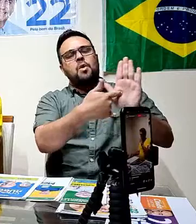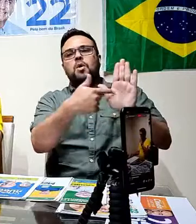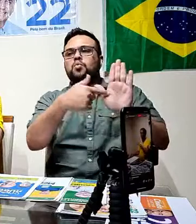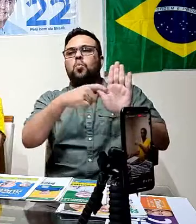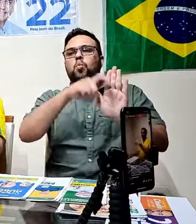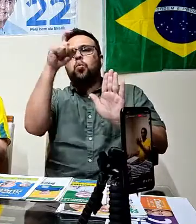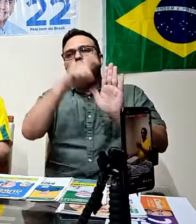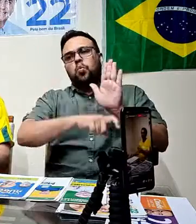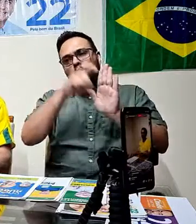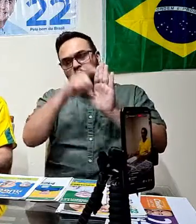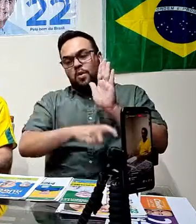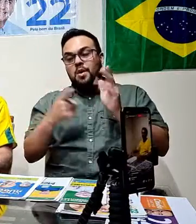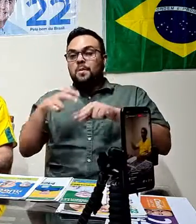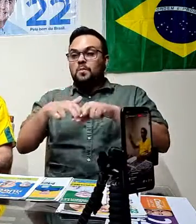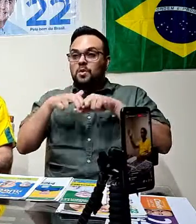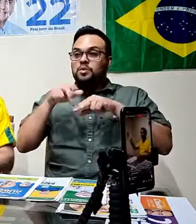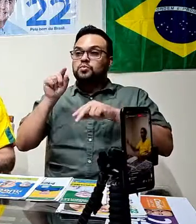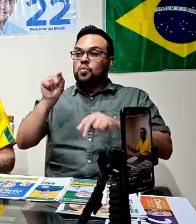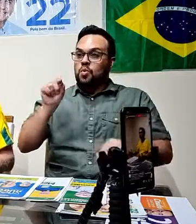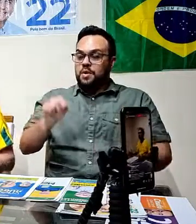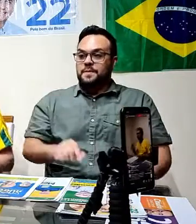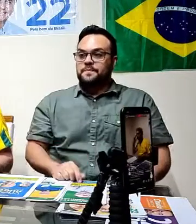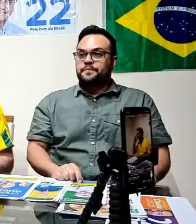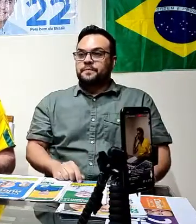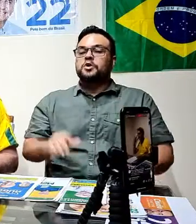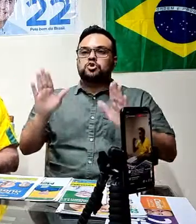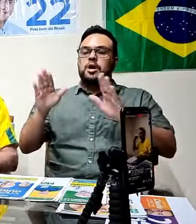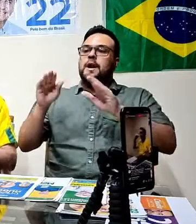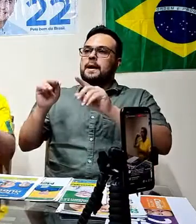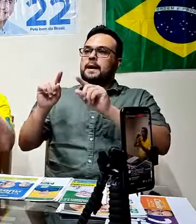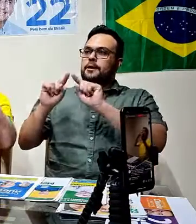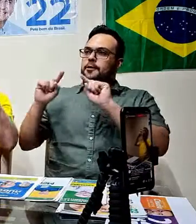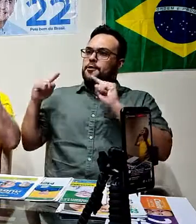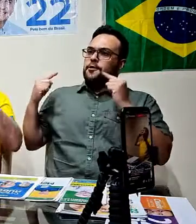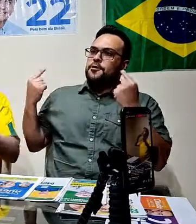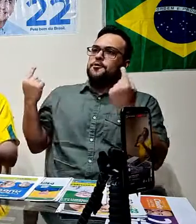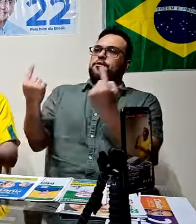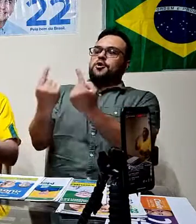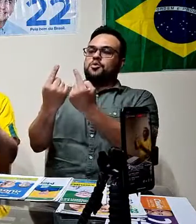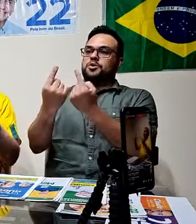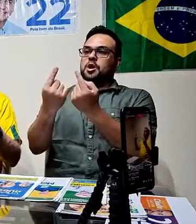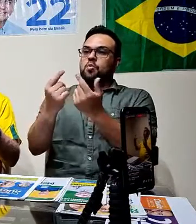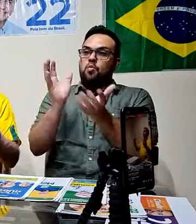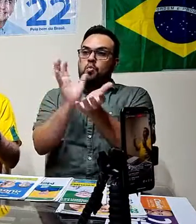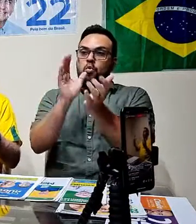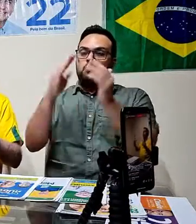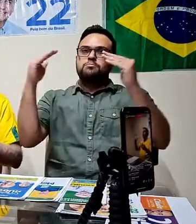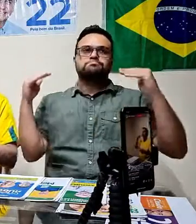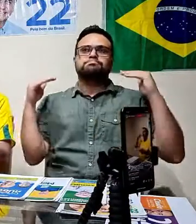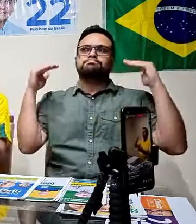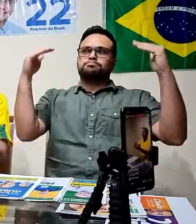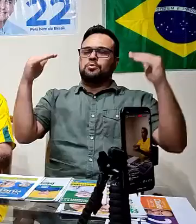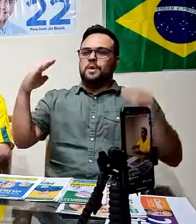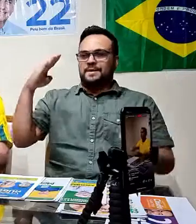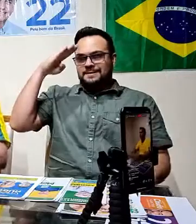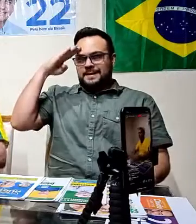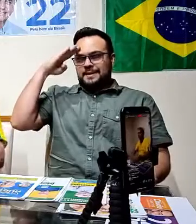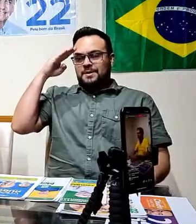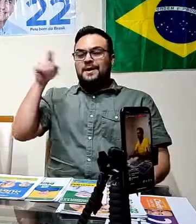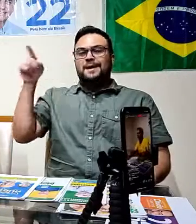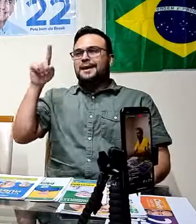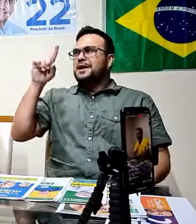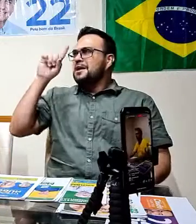né? Então, houve ao redor do alto comando do Exército. Os caras, opa, redor do alto comando, o que pode estar acontecendo? Ele inventa e publica